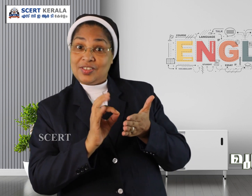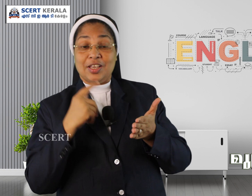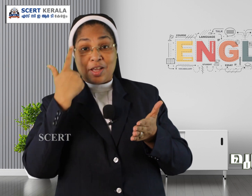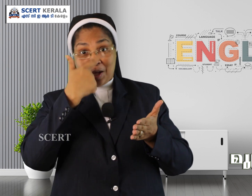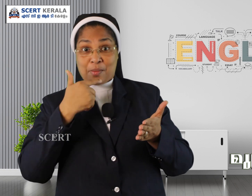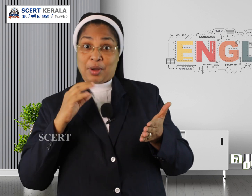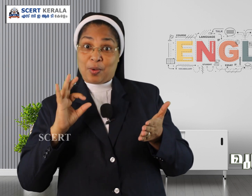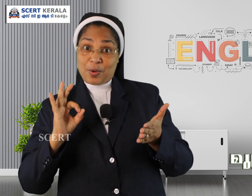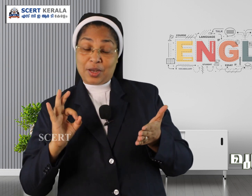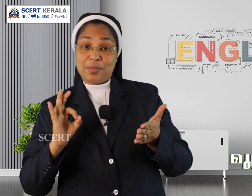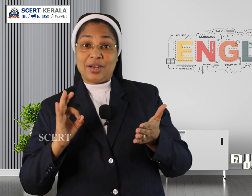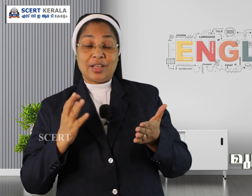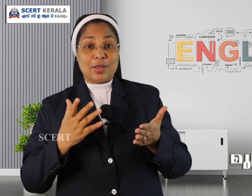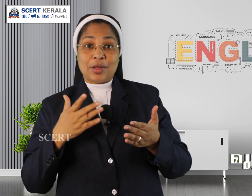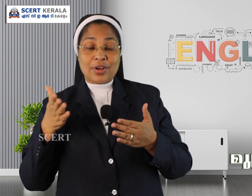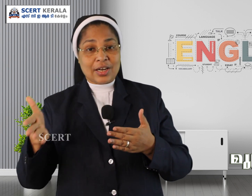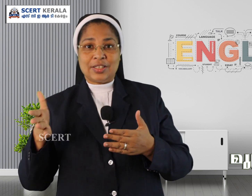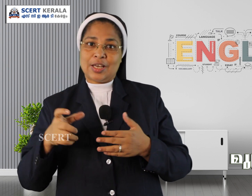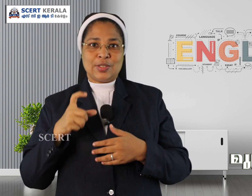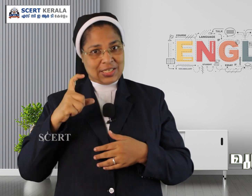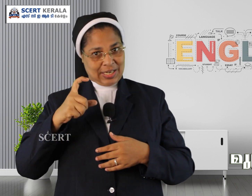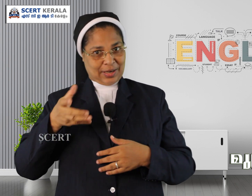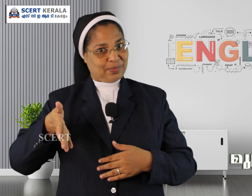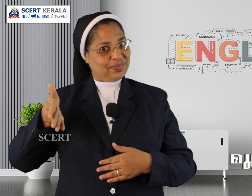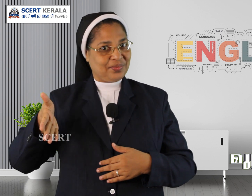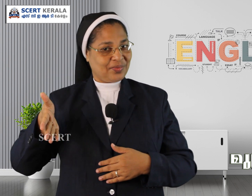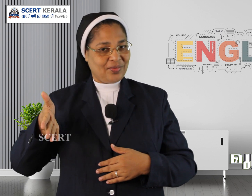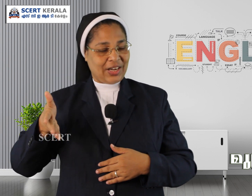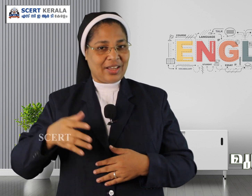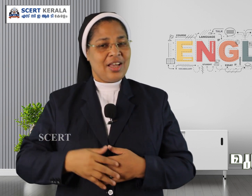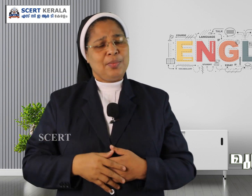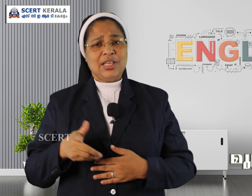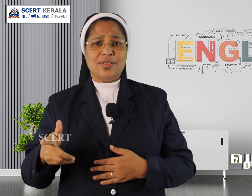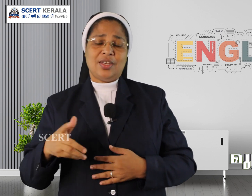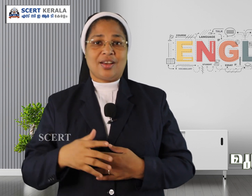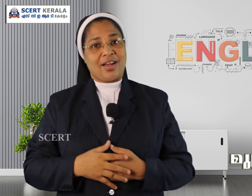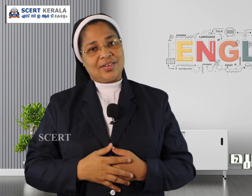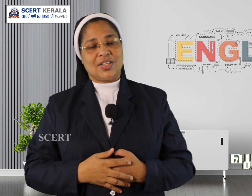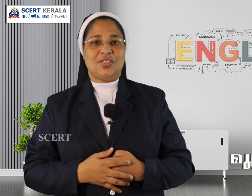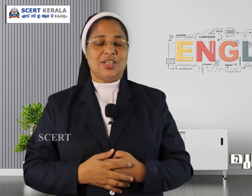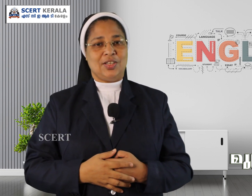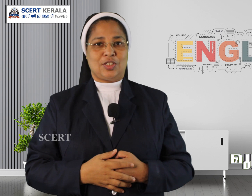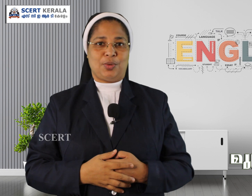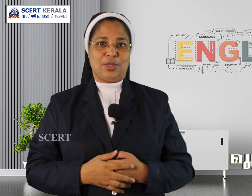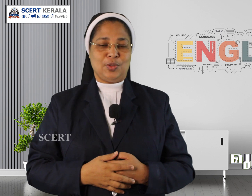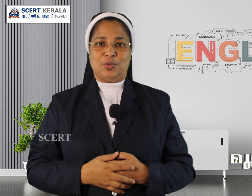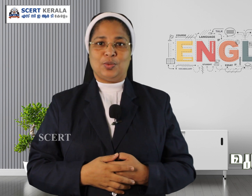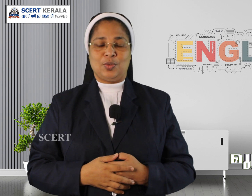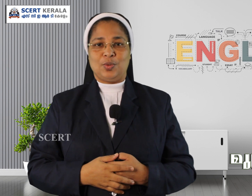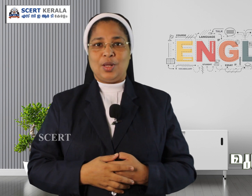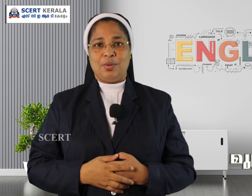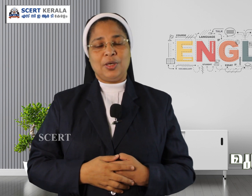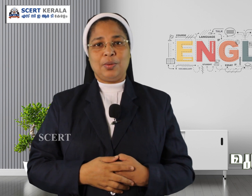റൈറ്റിംഗ് മനോഹരമാണെങ്കിൽ നമ്മൾ അവരെ കൺഗ്രാജുലേറ്റ് ചെയ്യണം. വേണ്ടേ, അപ്പം ഞാൻ നിൻ്റെ ഹാൻഡ് റൈറ്റിംഗ് ഇഷ്ടപ്പെടുന്നു. അപ്പം എങ്ങനെ